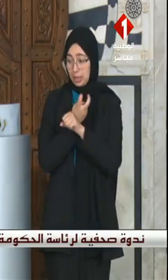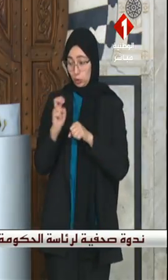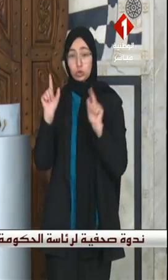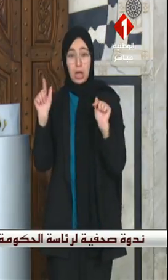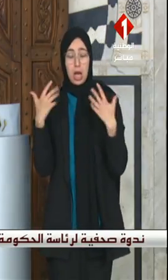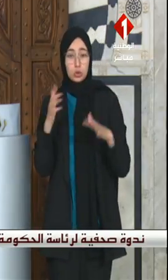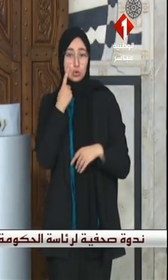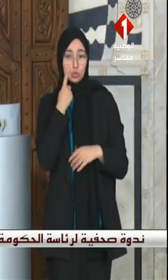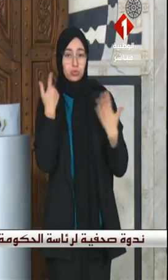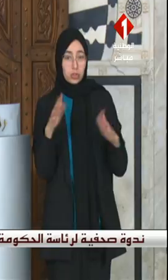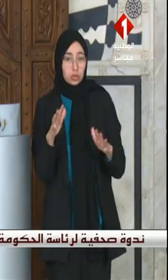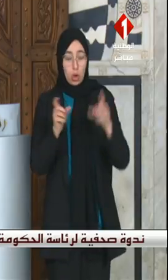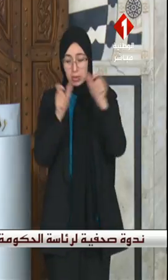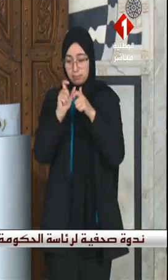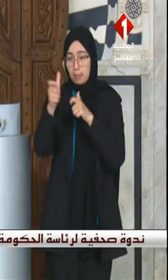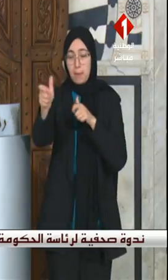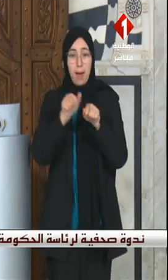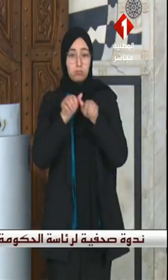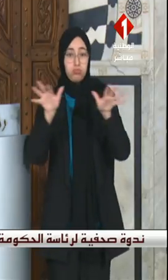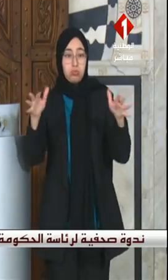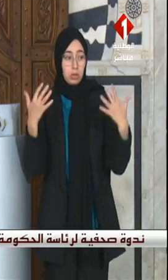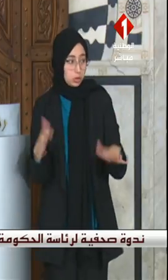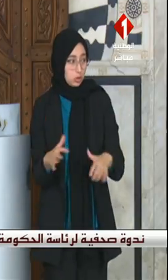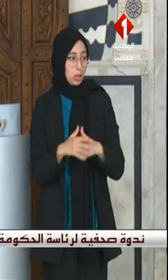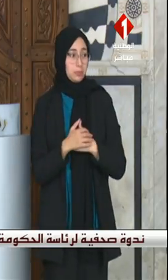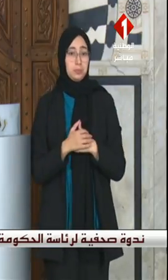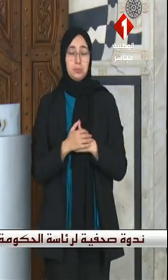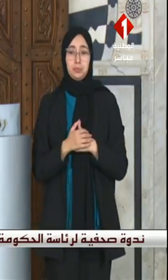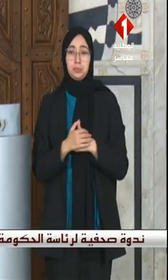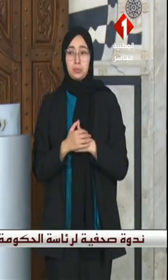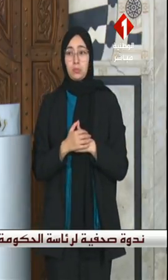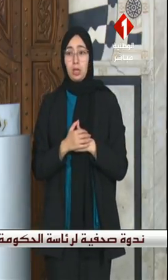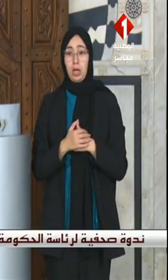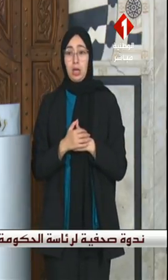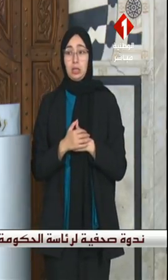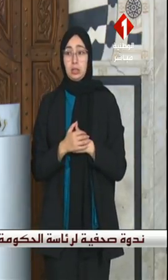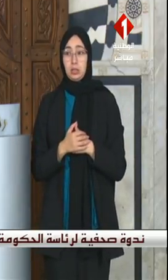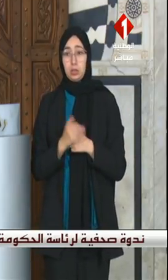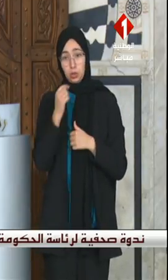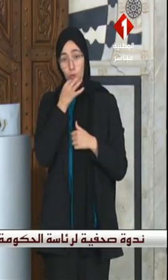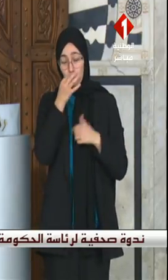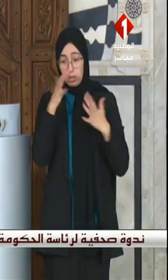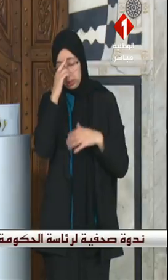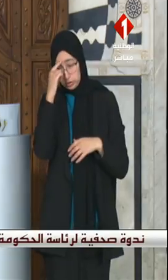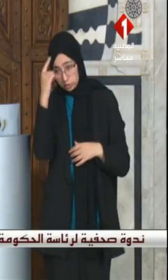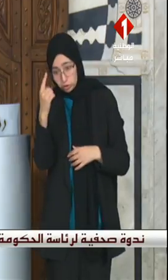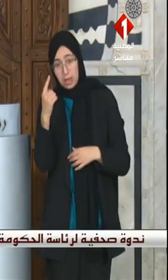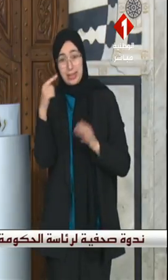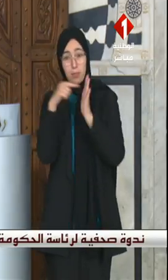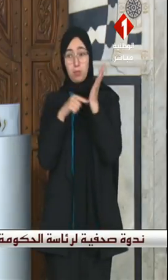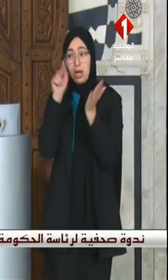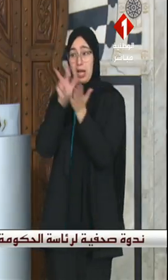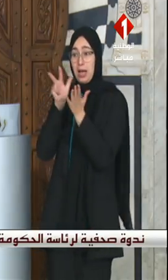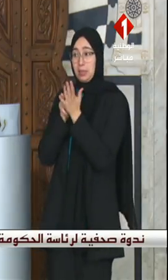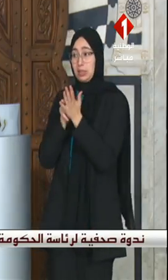وإلا حالات العدوى. احنا ما نجم نقولوا إلا أنه تطبيق الإجراءات